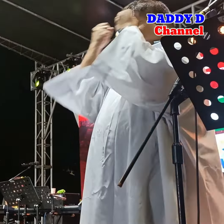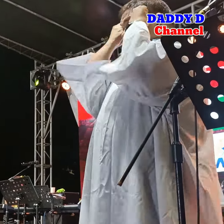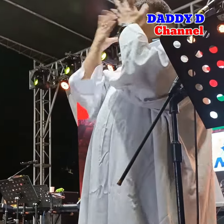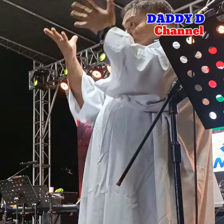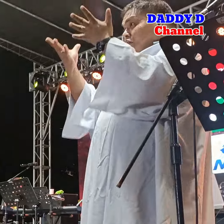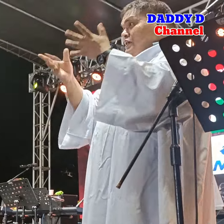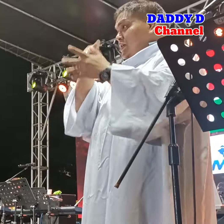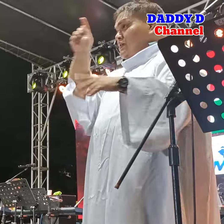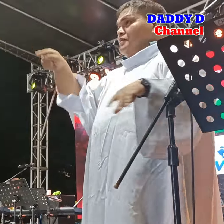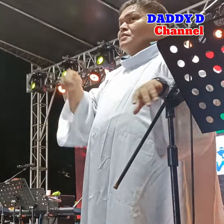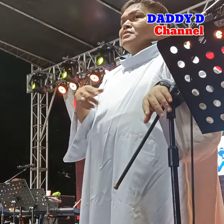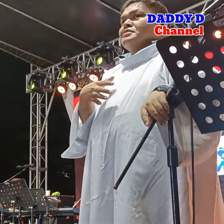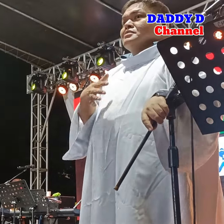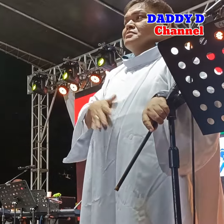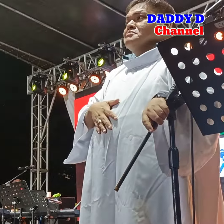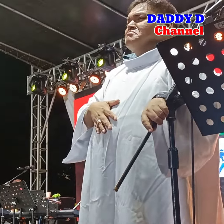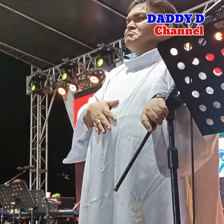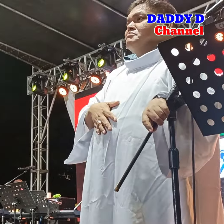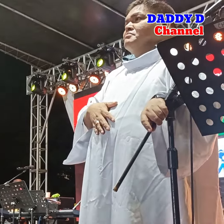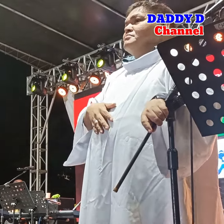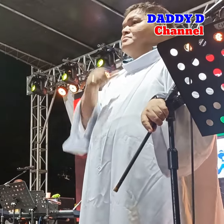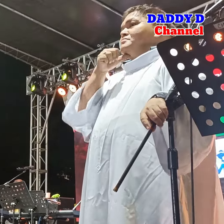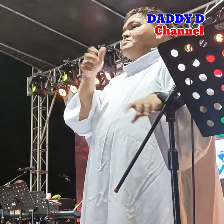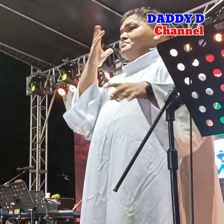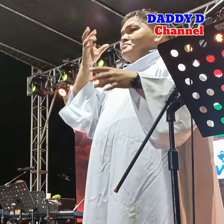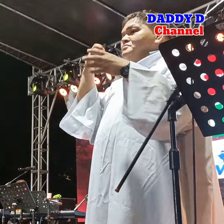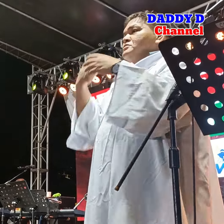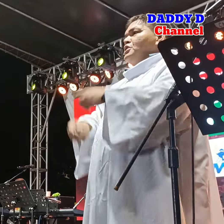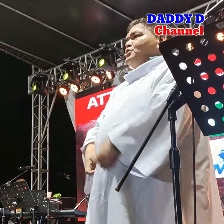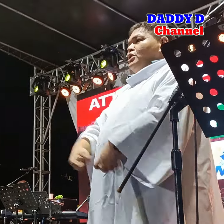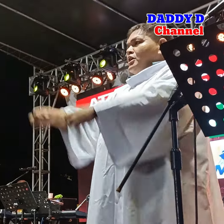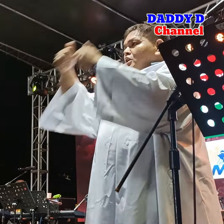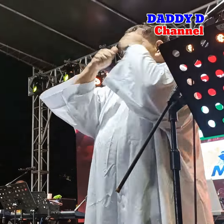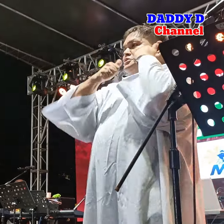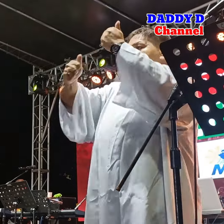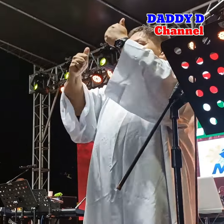Magpapabudol pa ba tayo? Kailangan manandigan.